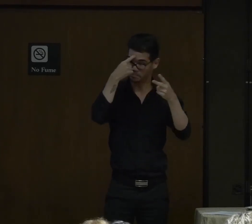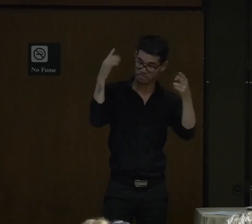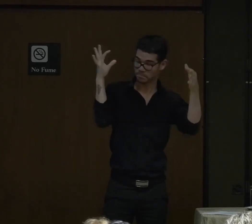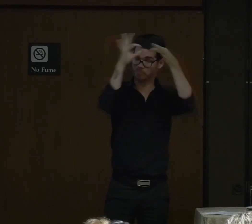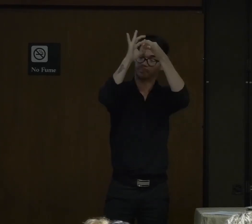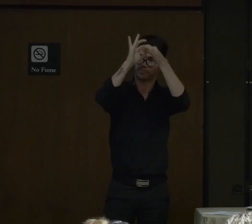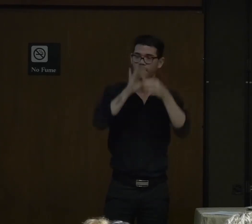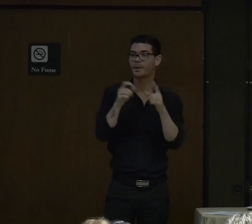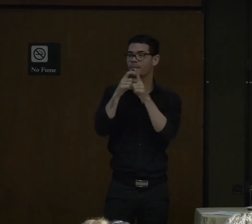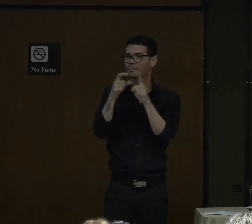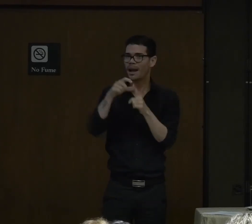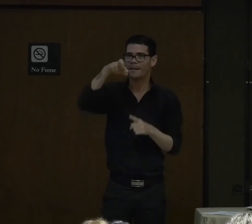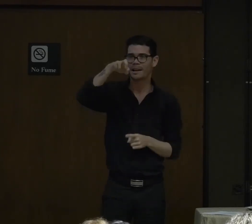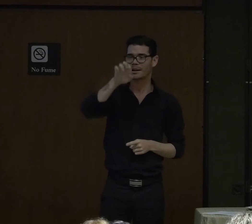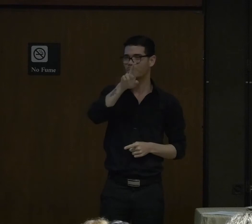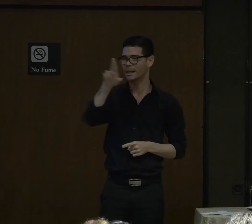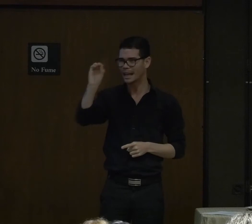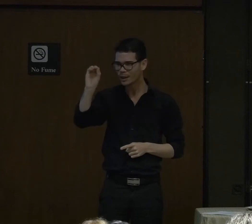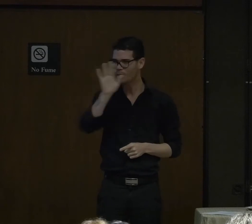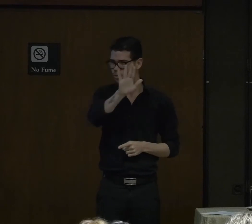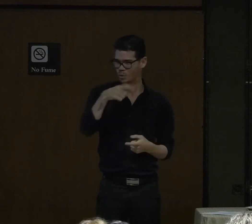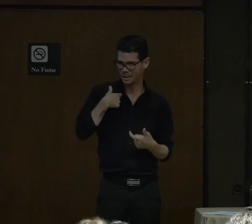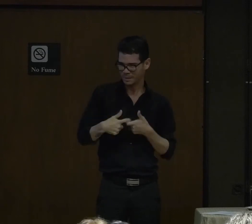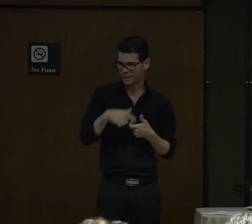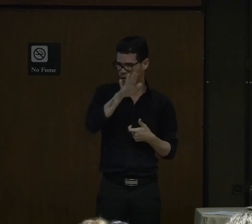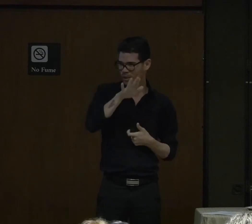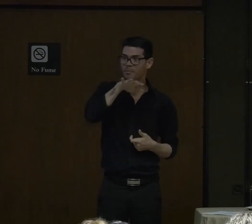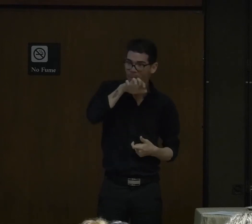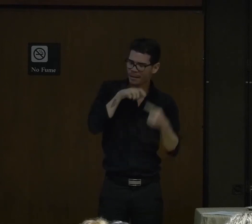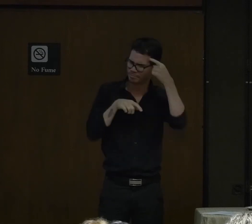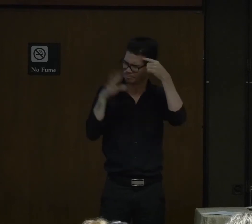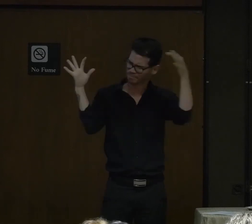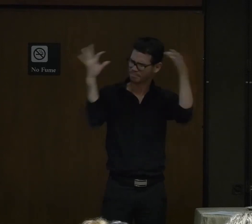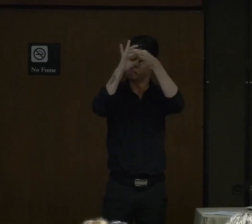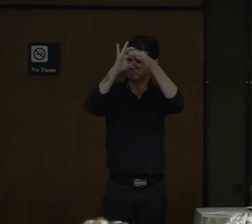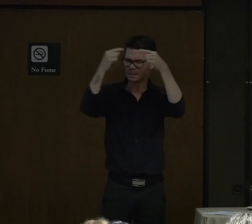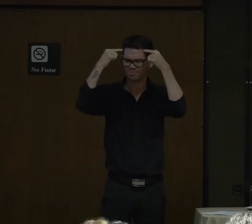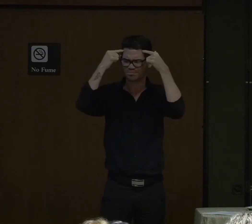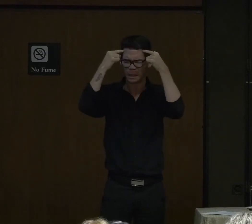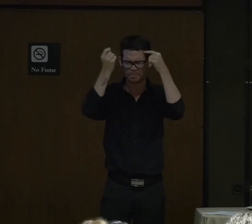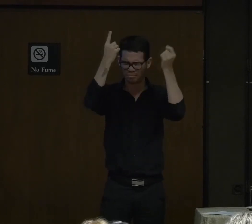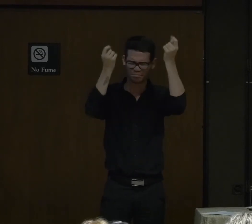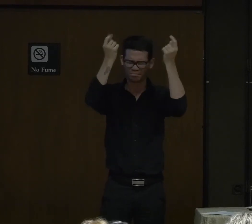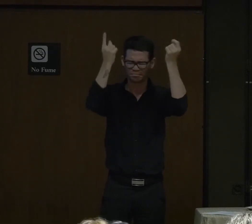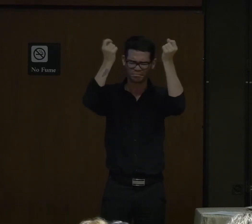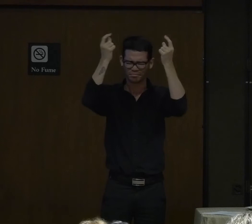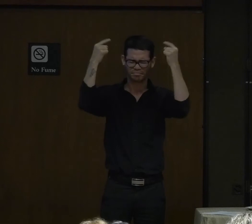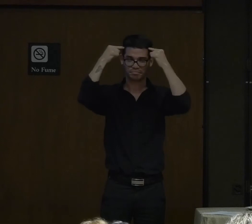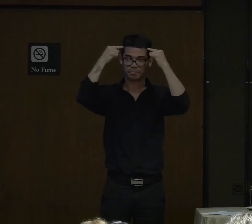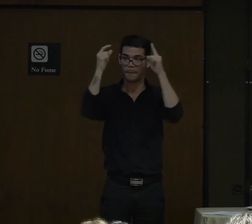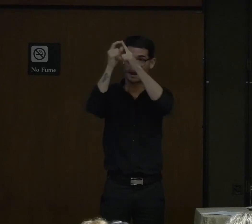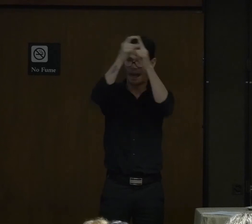en español, es decir, se activa toda una red de palabras que están relacionadas en las dos lenguas. Y